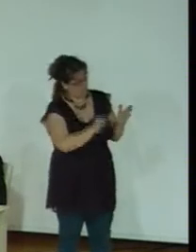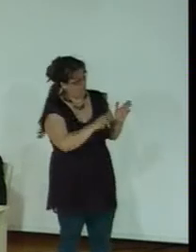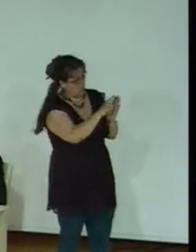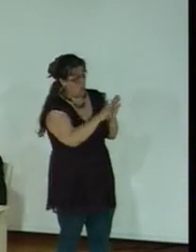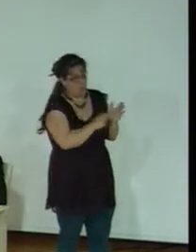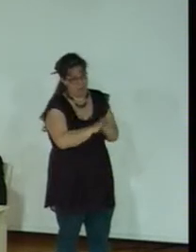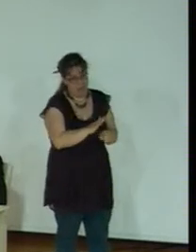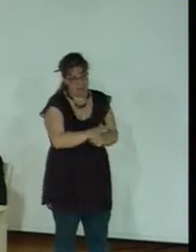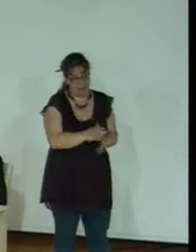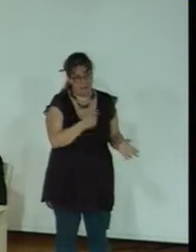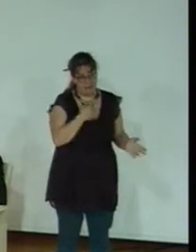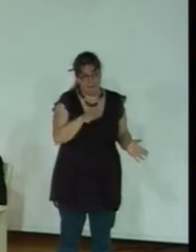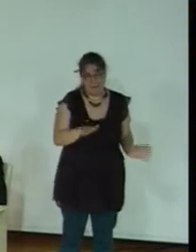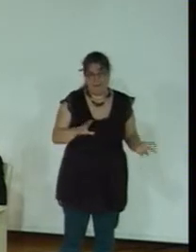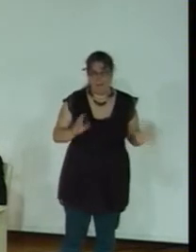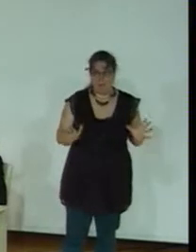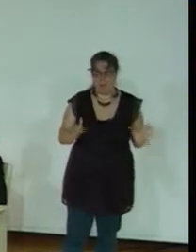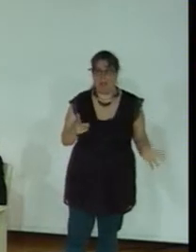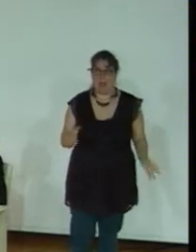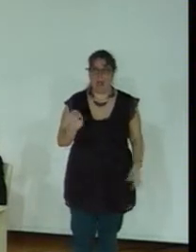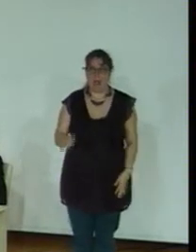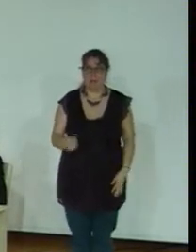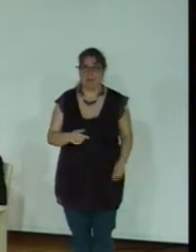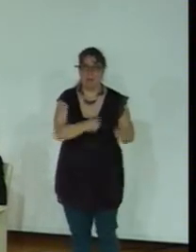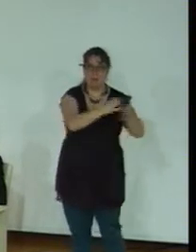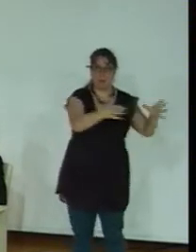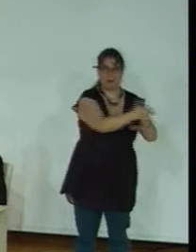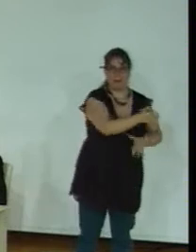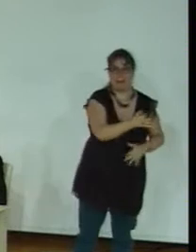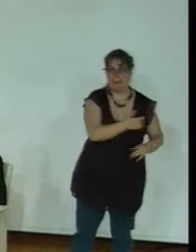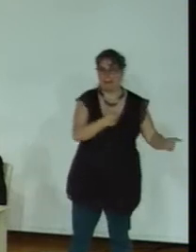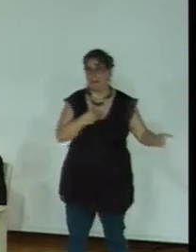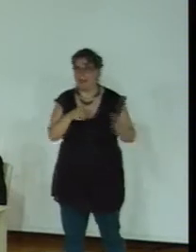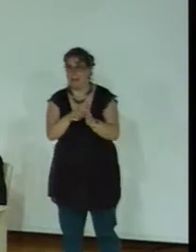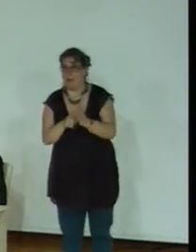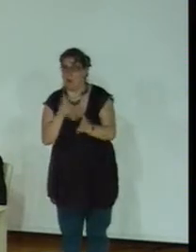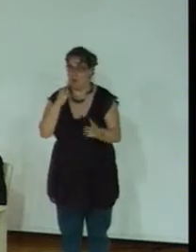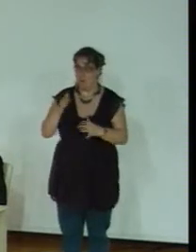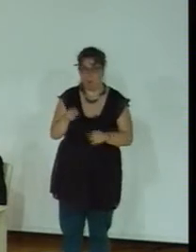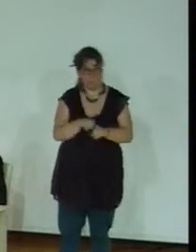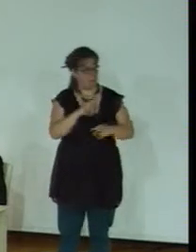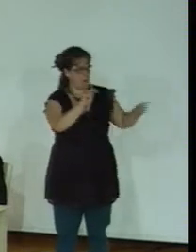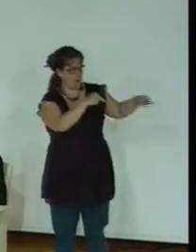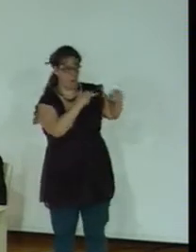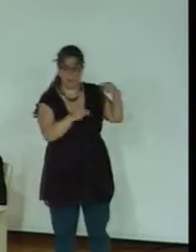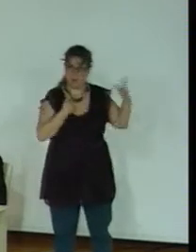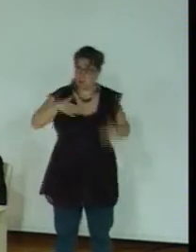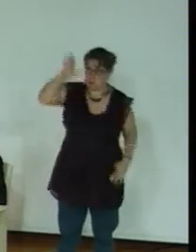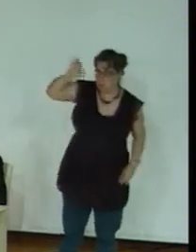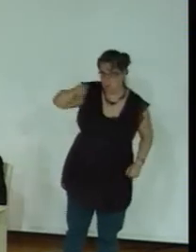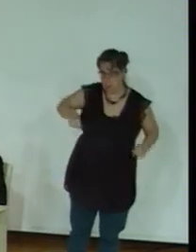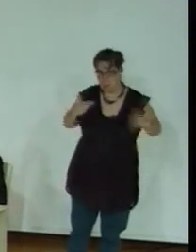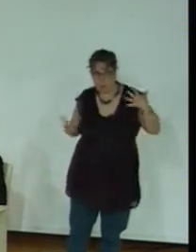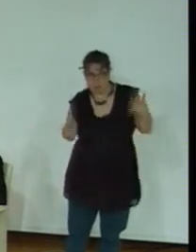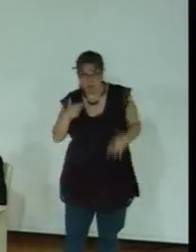filmée et que vous devez exprimer une opinion contre la majorité et vous ne connaissez pas forcément qui sont autour de vous, et peut-être qu'après tout ils